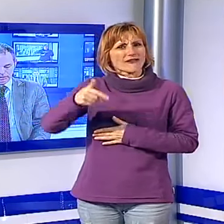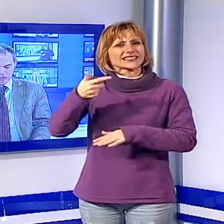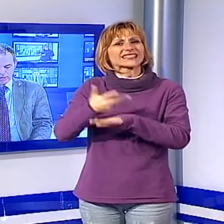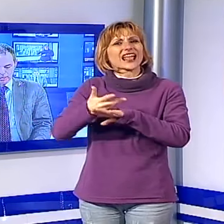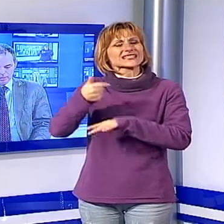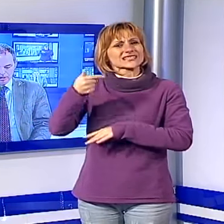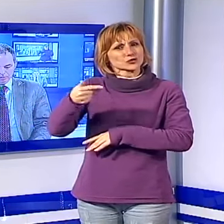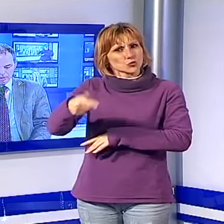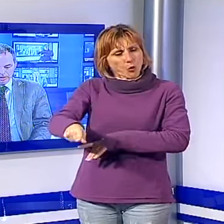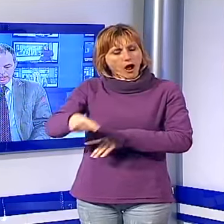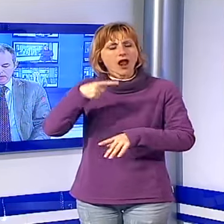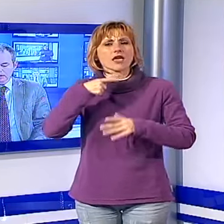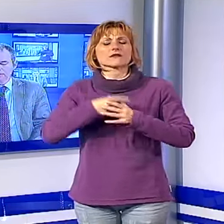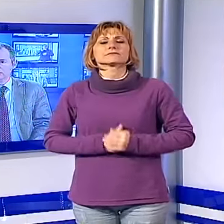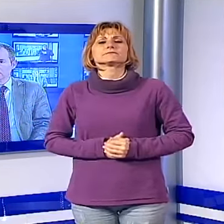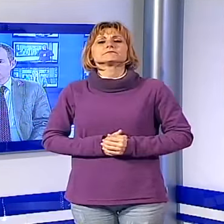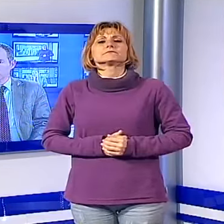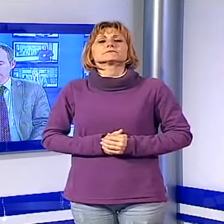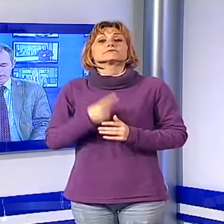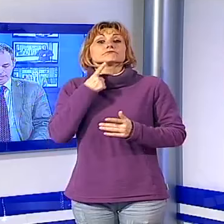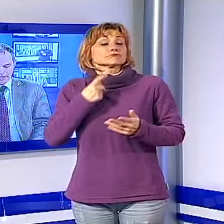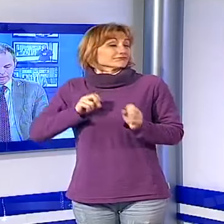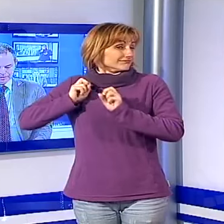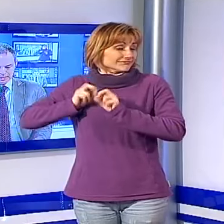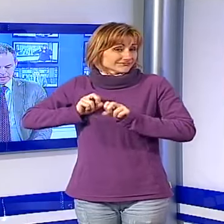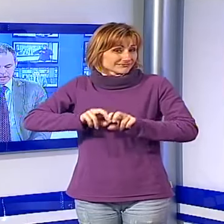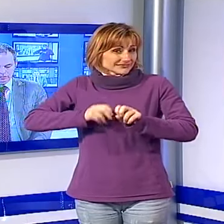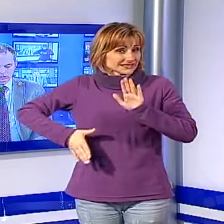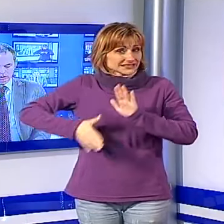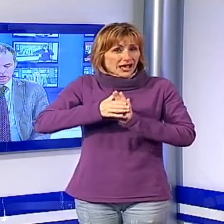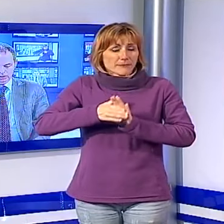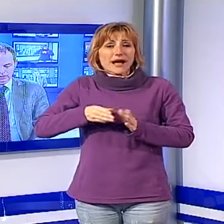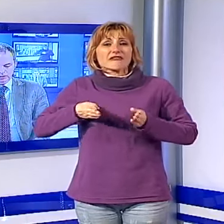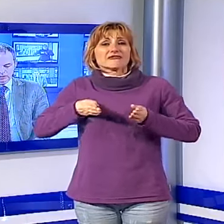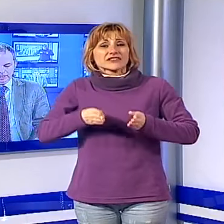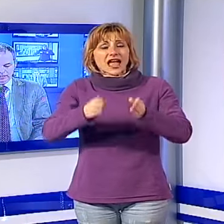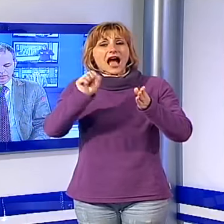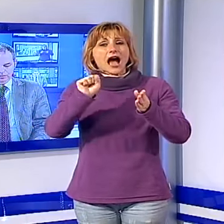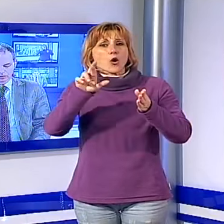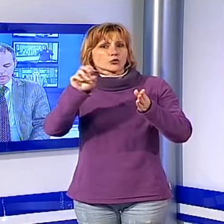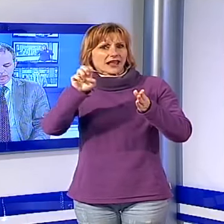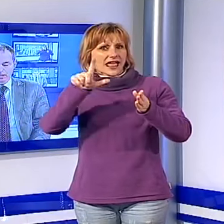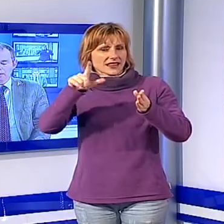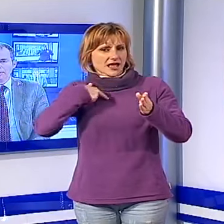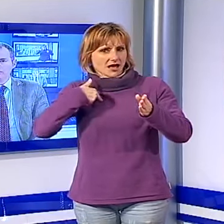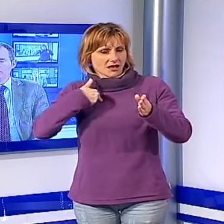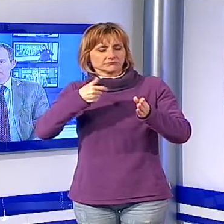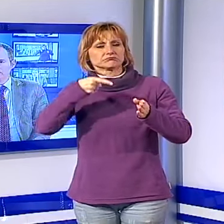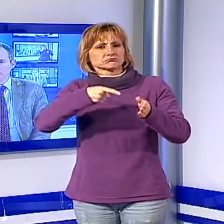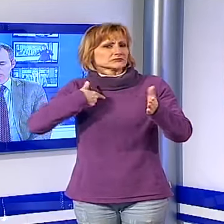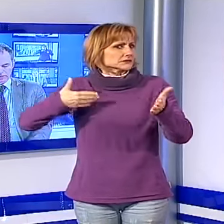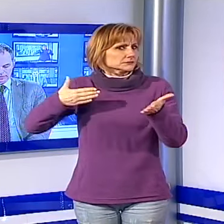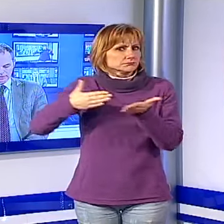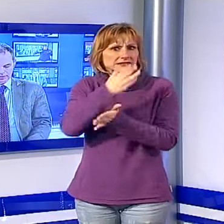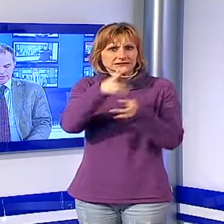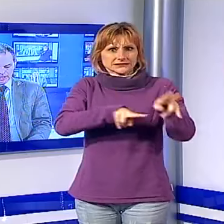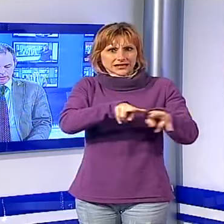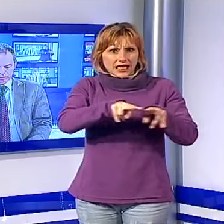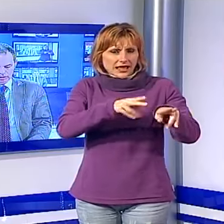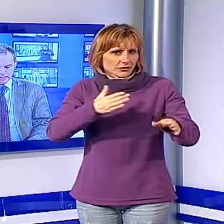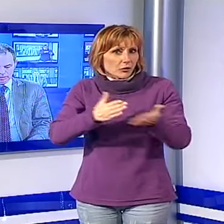transessuale. Poi ha attraversato l'Aurelia a piedi ed è fuggito attraverso i binari della ferrovia, ma in quel momento stava